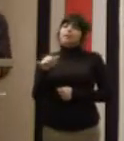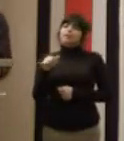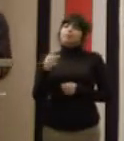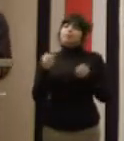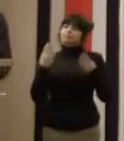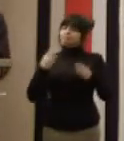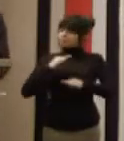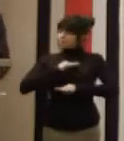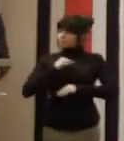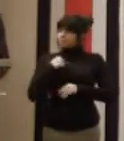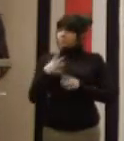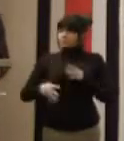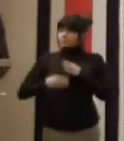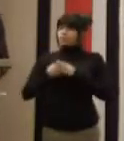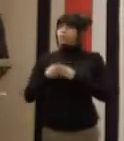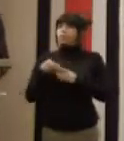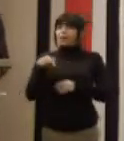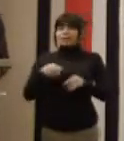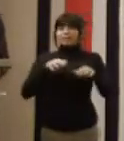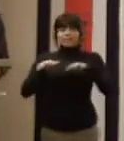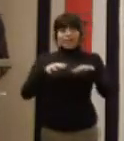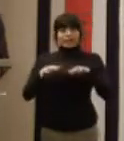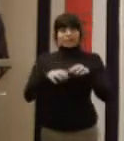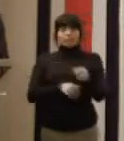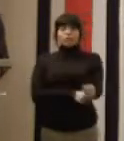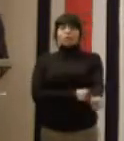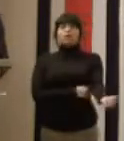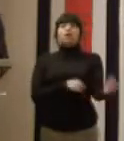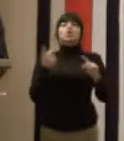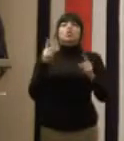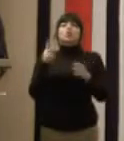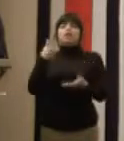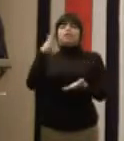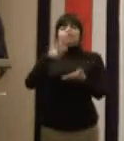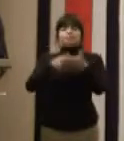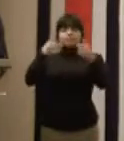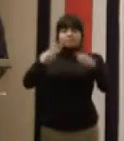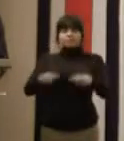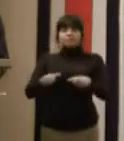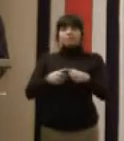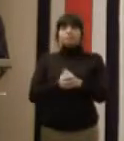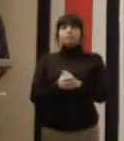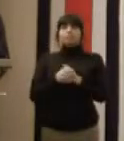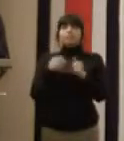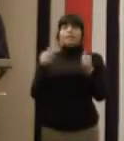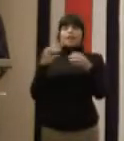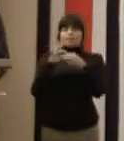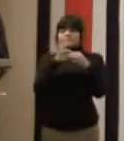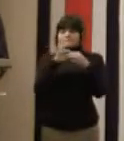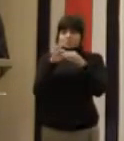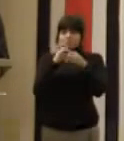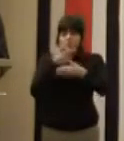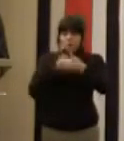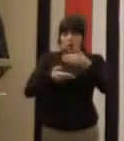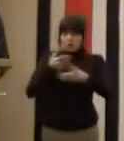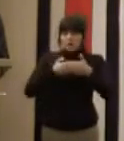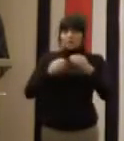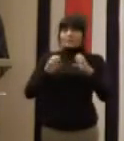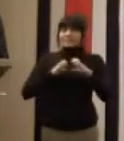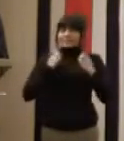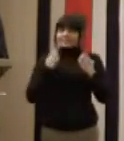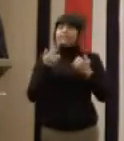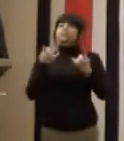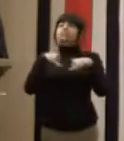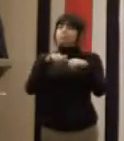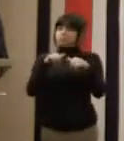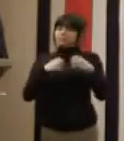suma complacencia me sumo a este acto en el cual se ratifica la estrecha colaboración que existe y